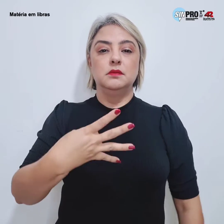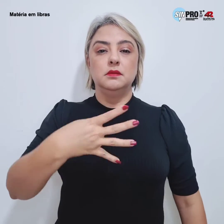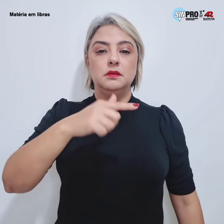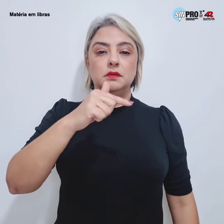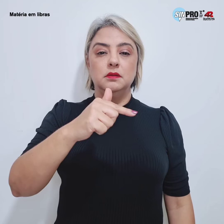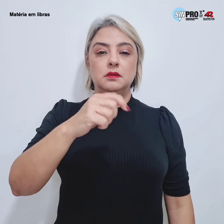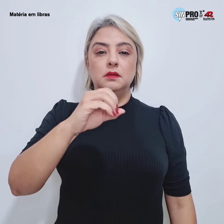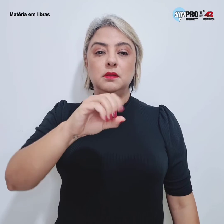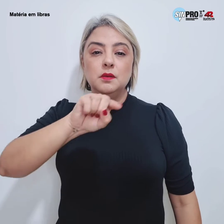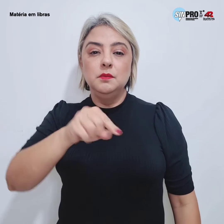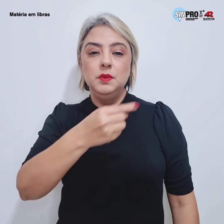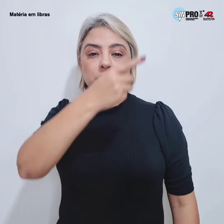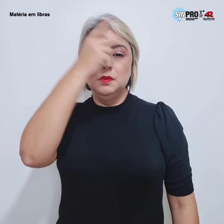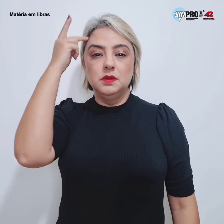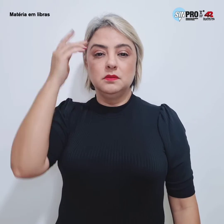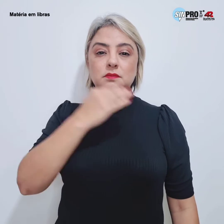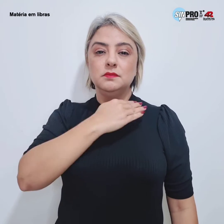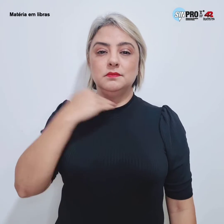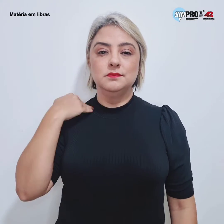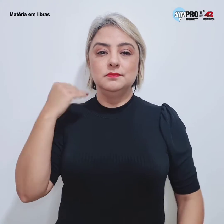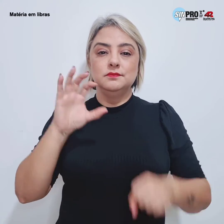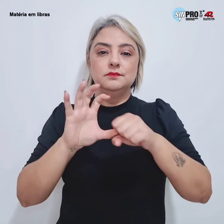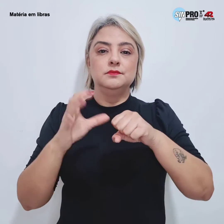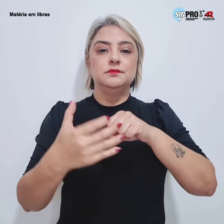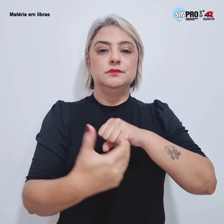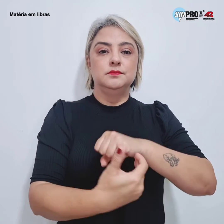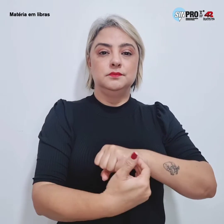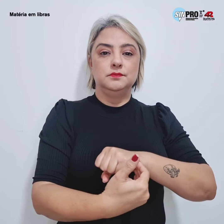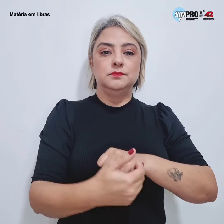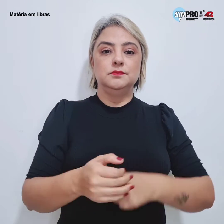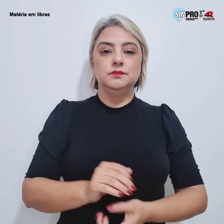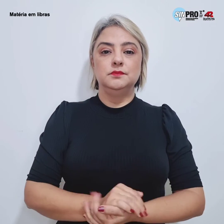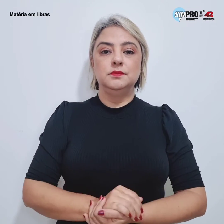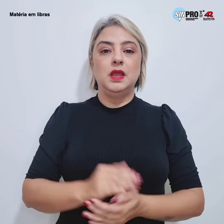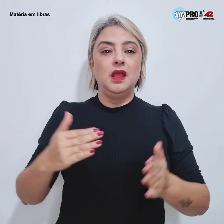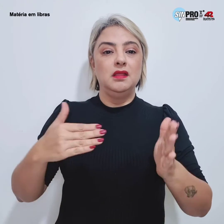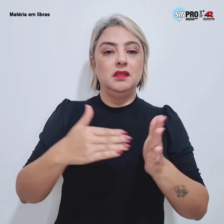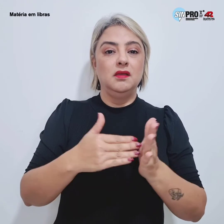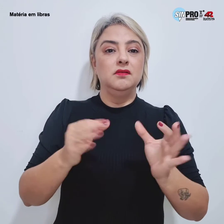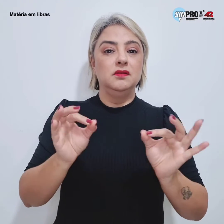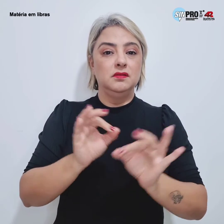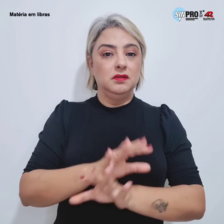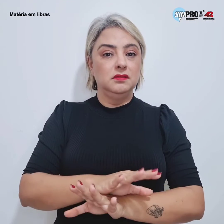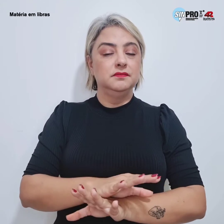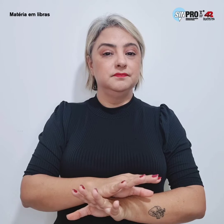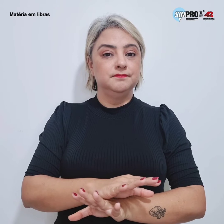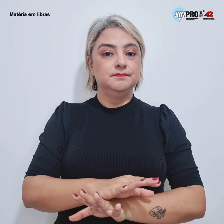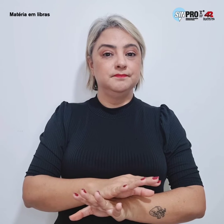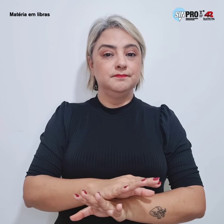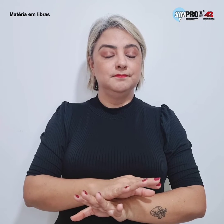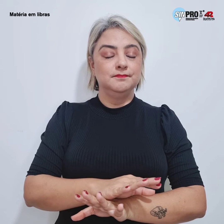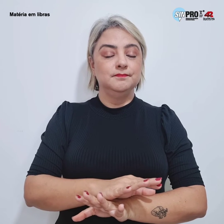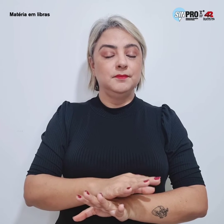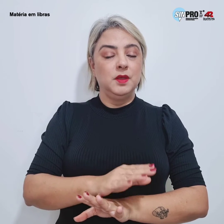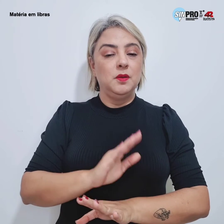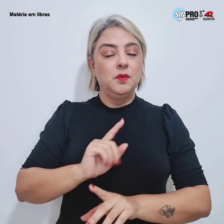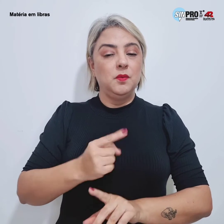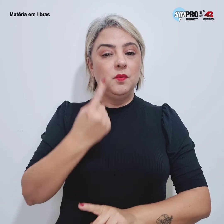mais de 477 mil brasileiros por Covid-19, até o fechamento desta nota,